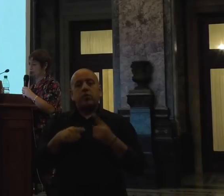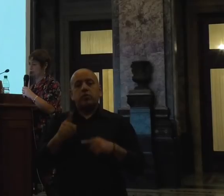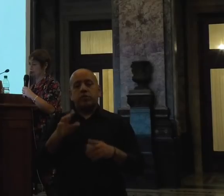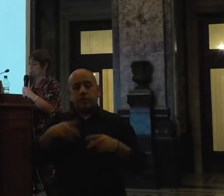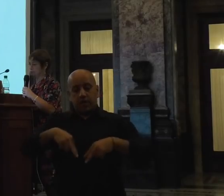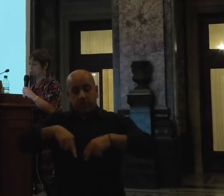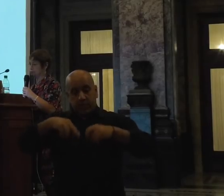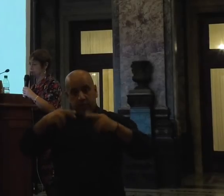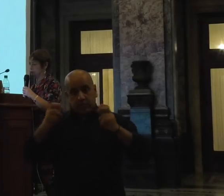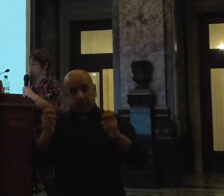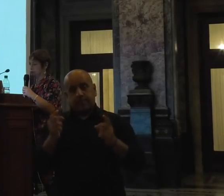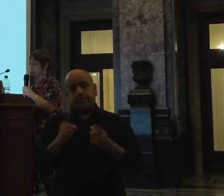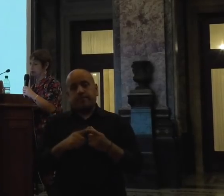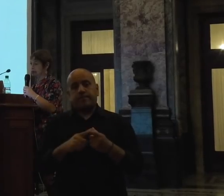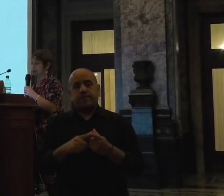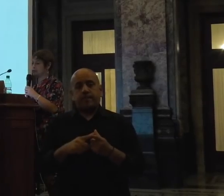investigación